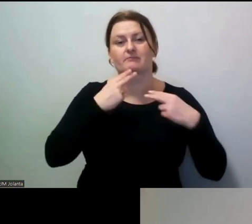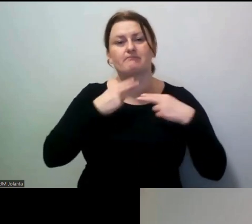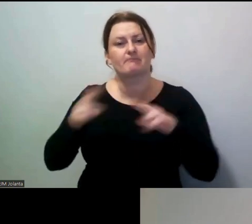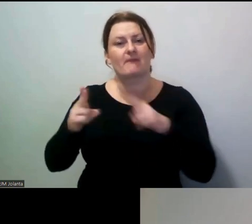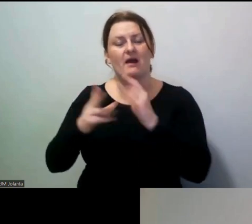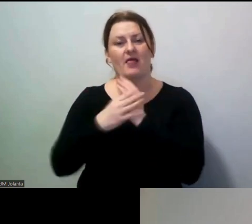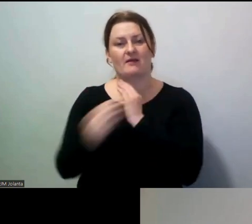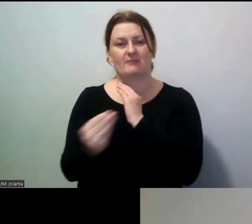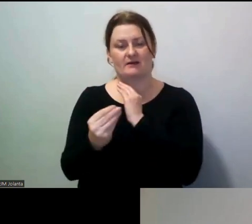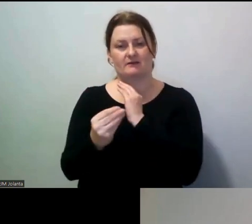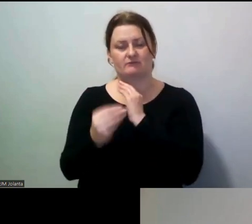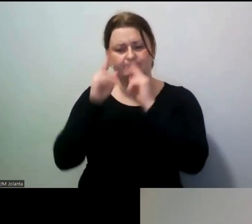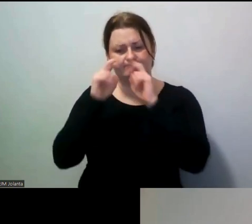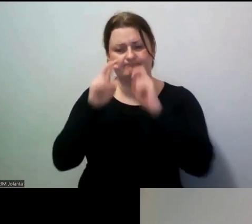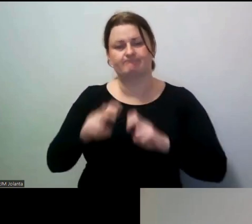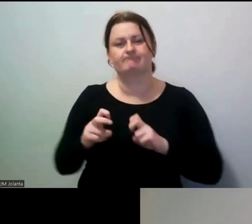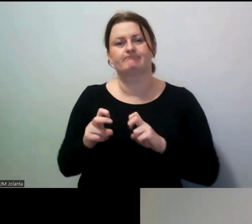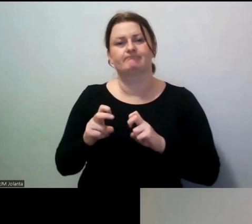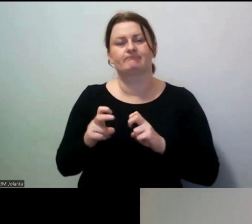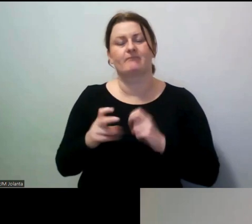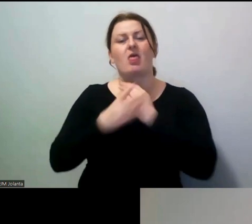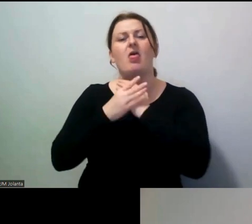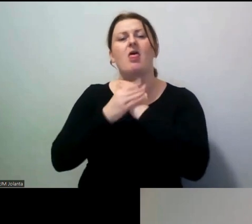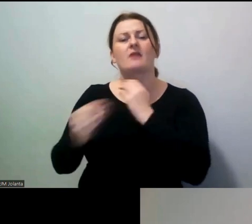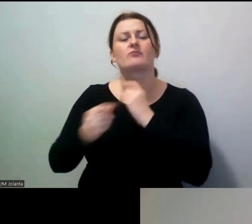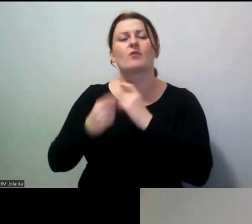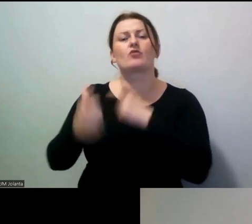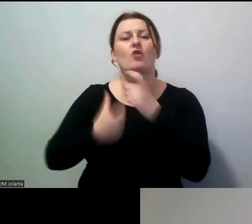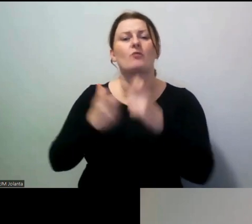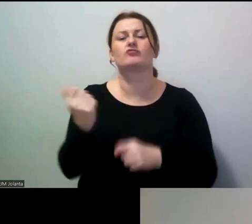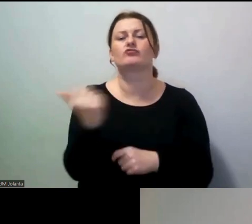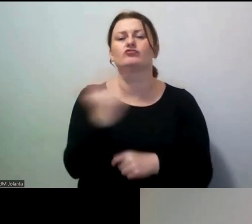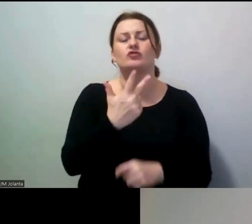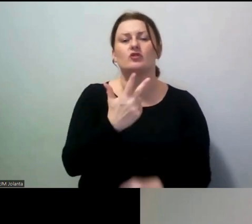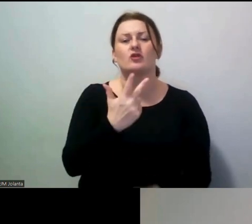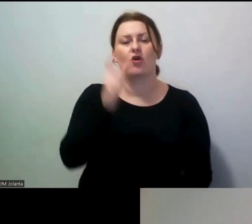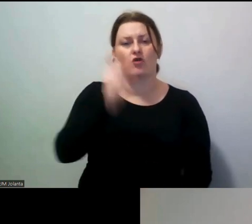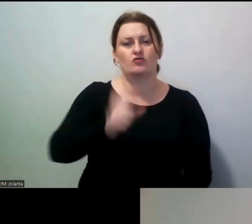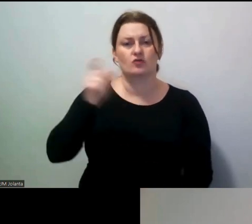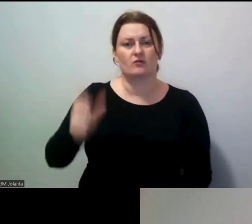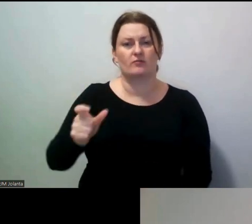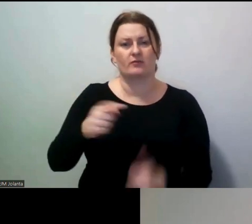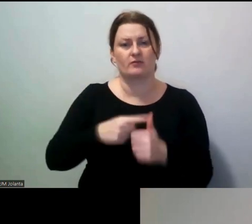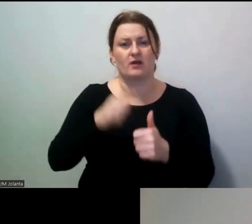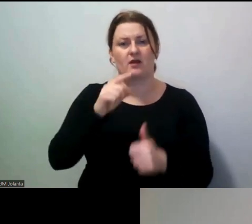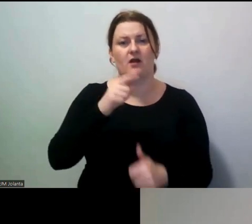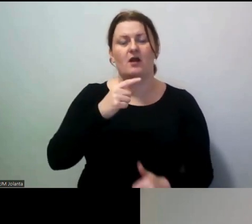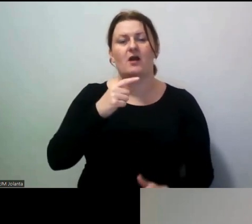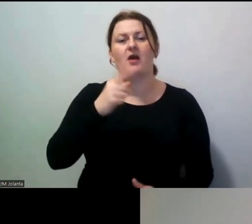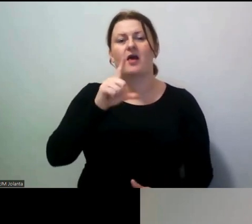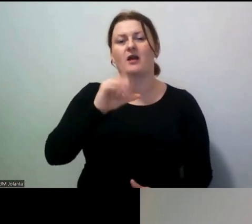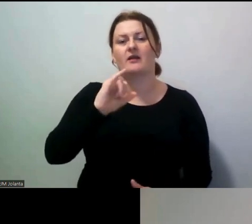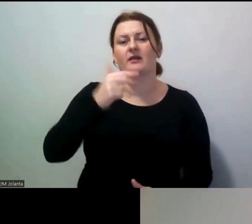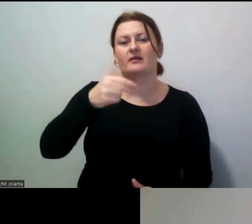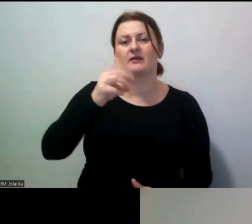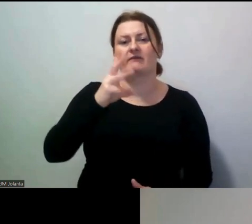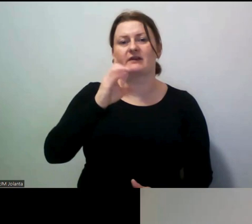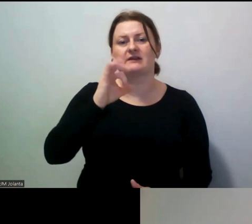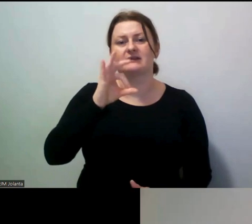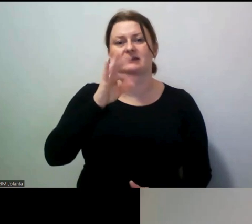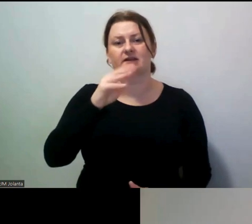ekspertyzy. Do ekspertyzy, którą przeprowadzały 3 osoby. Był to lingwista migowy, czyli